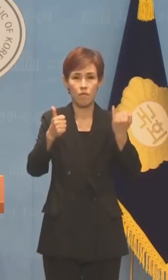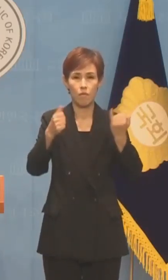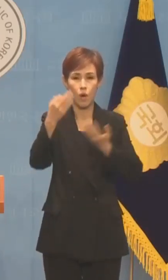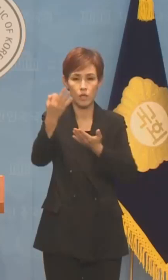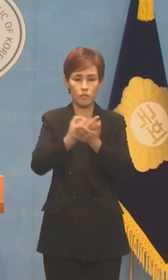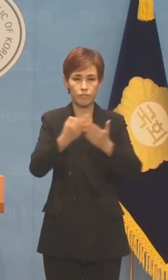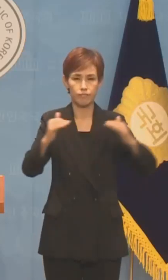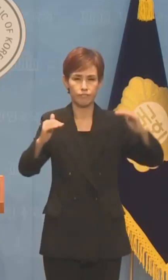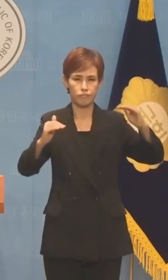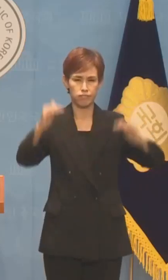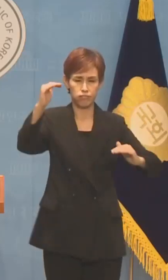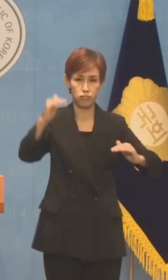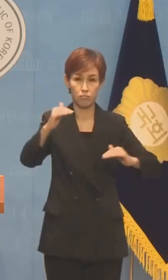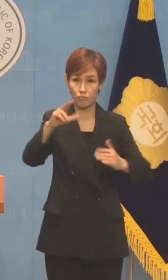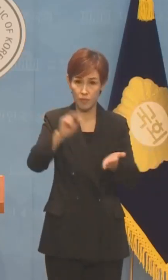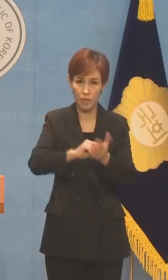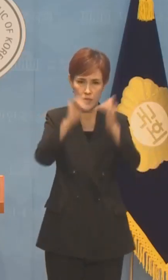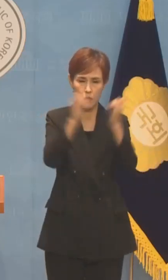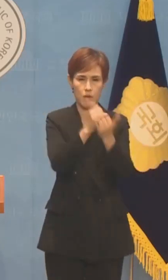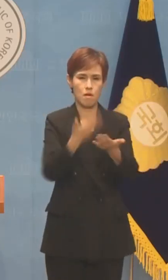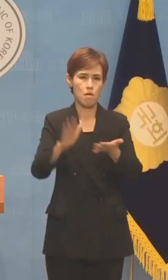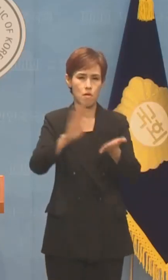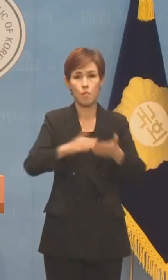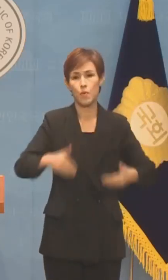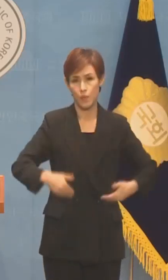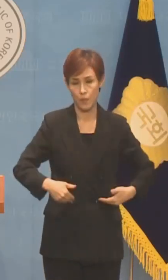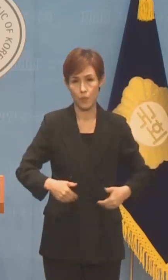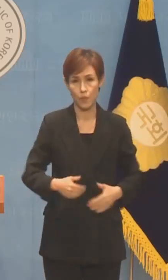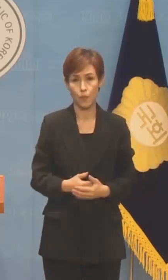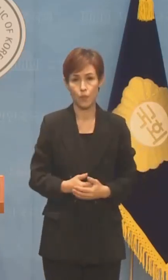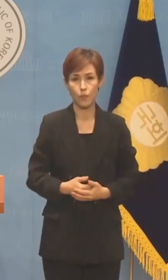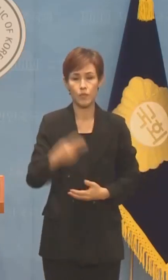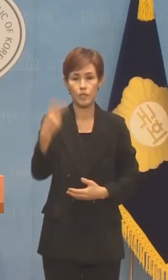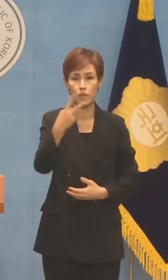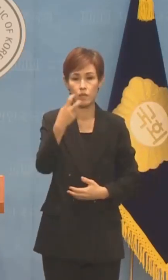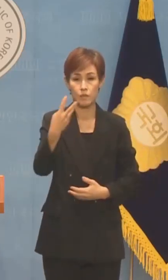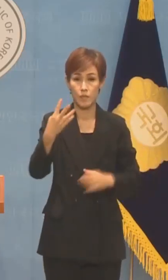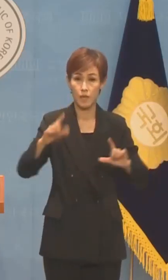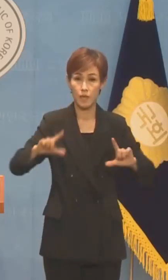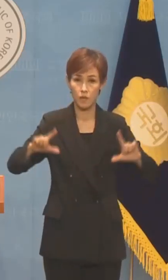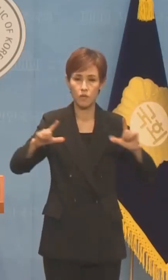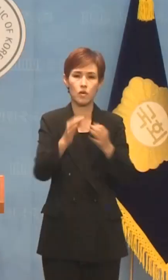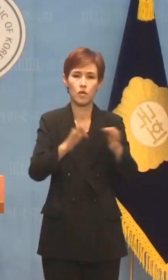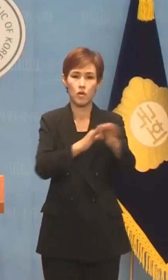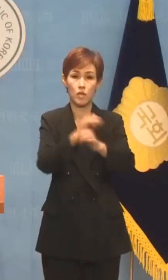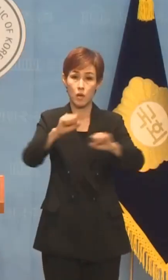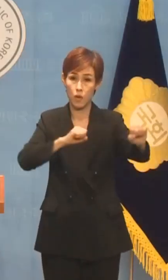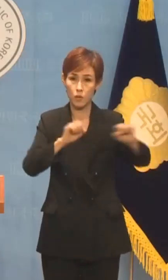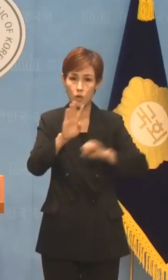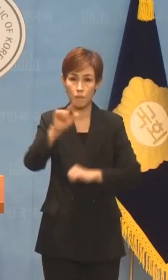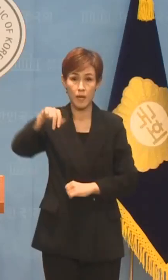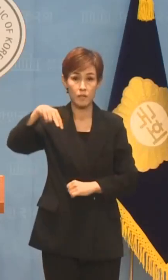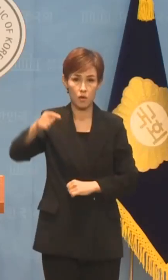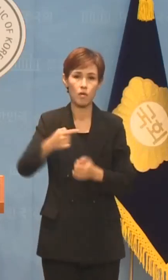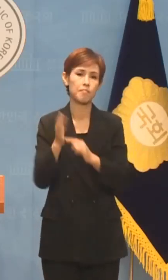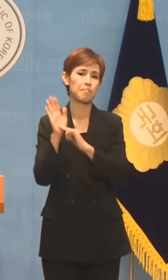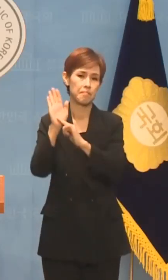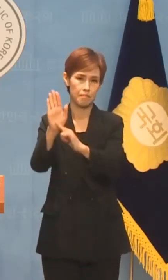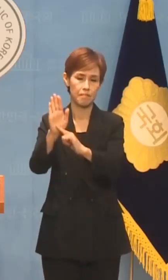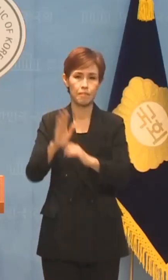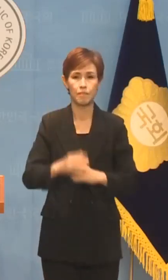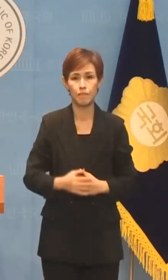위한 사회 대개혁이 필요합니다. 최근 2024년 여성경제 활성화가